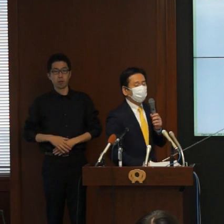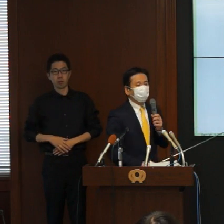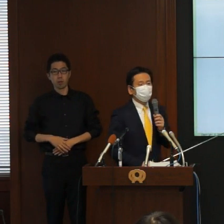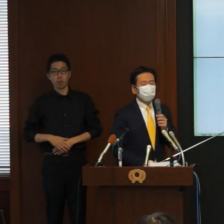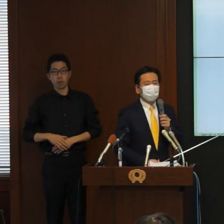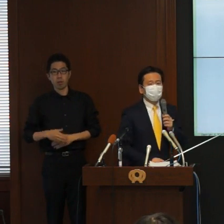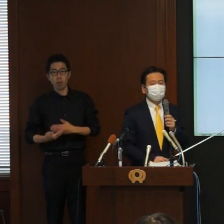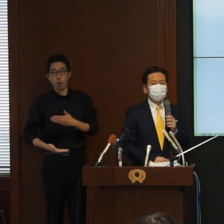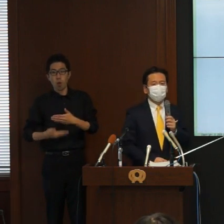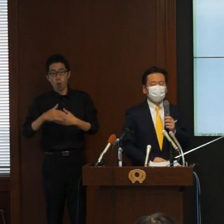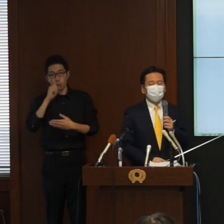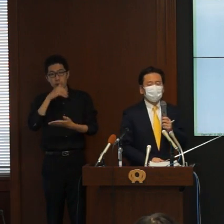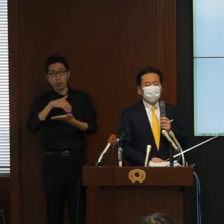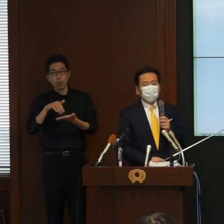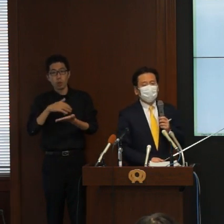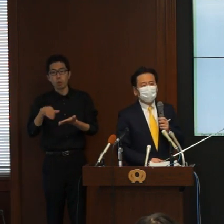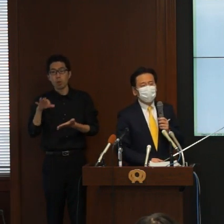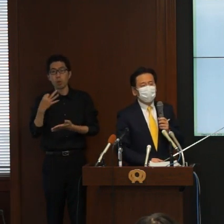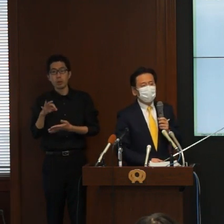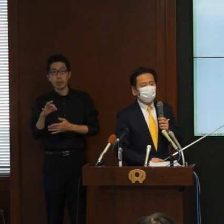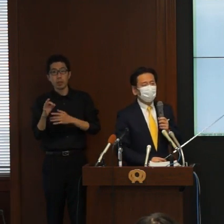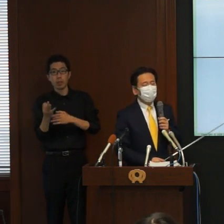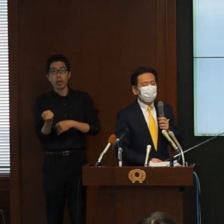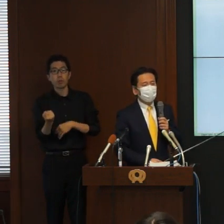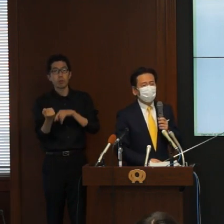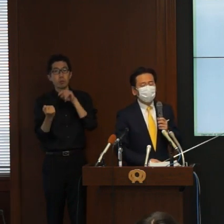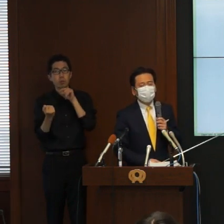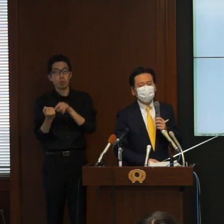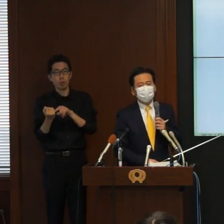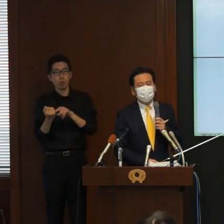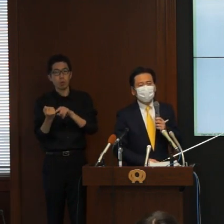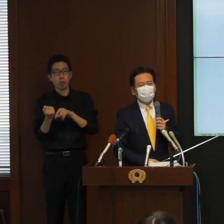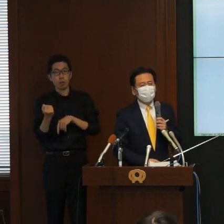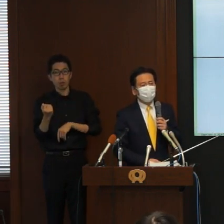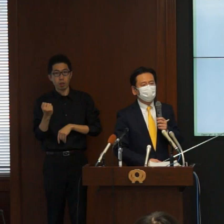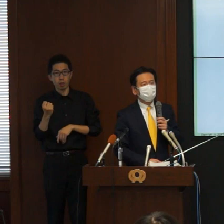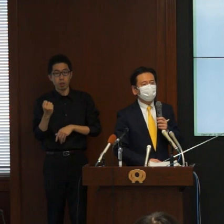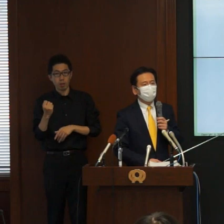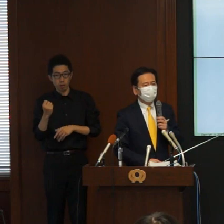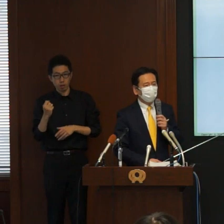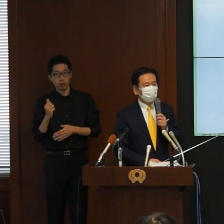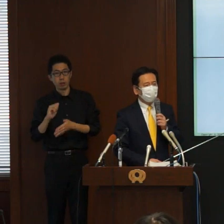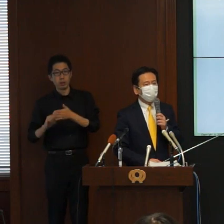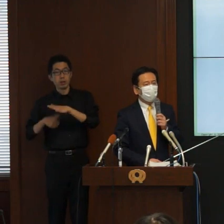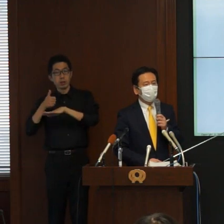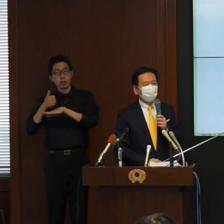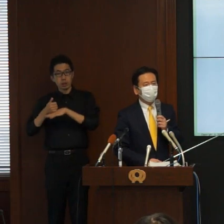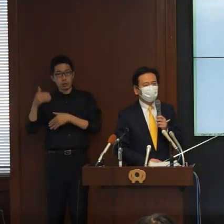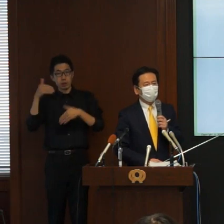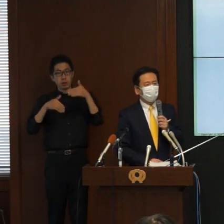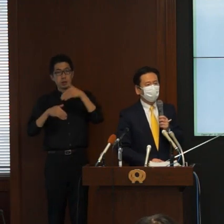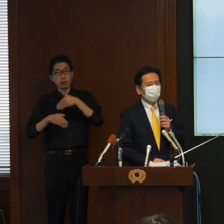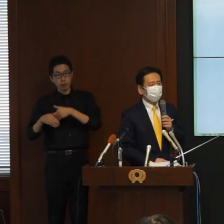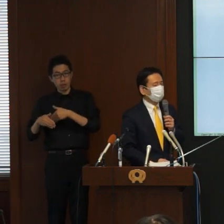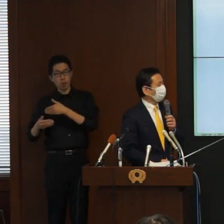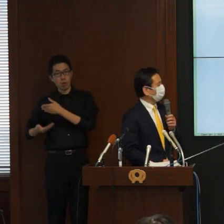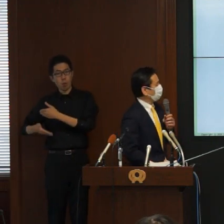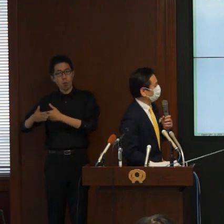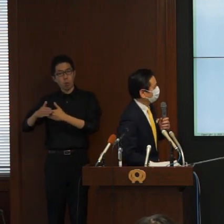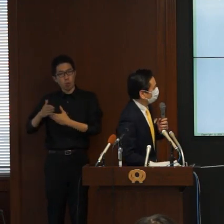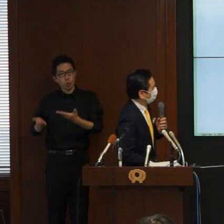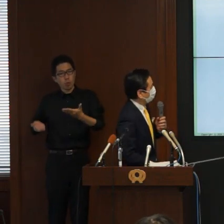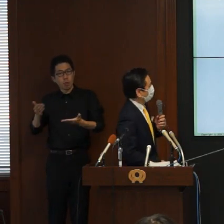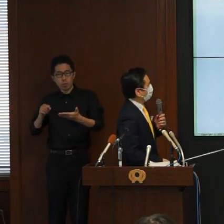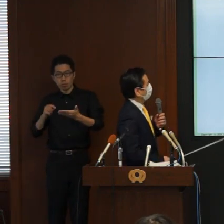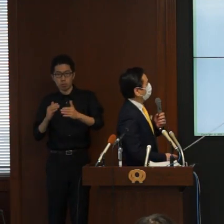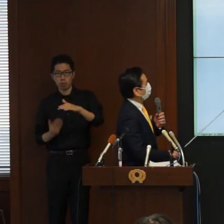補正予算の額といたしますと、例えば知事選後の肉付けとかを除くと過去最大規模と言っていいと思います